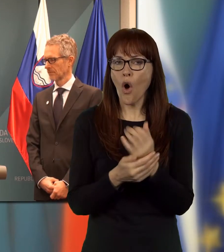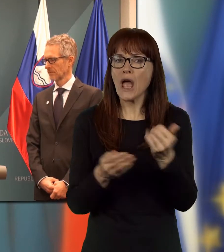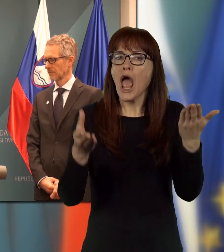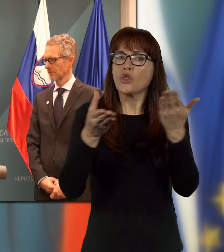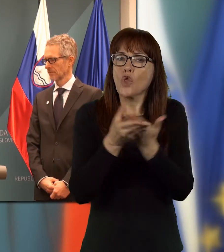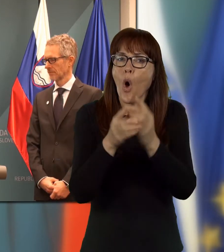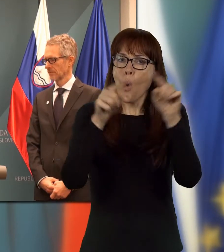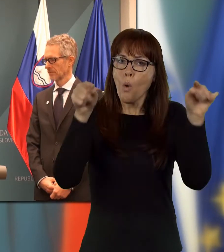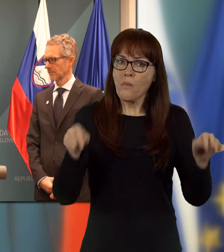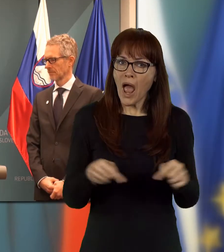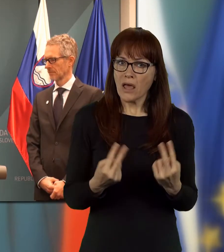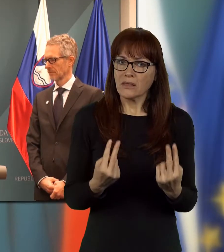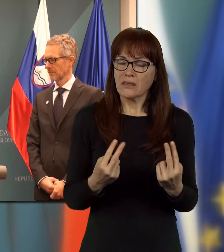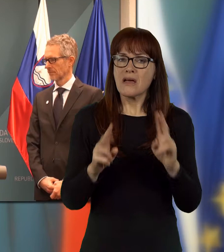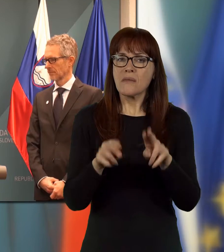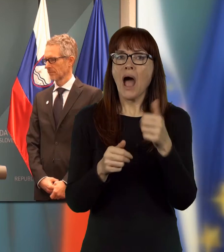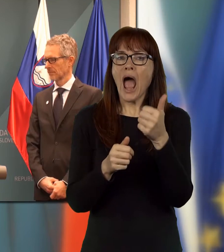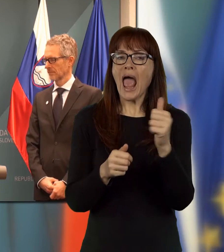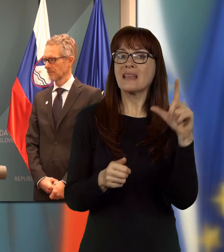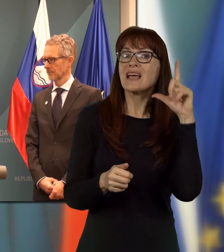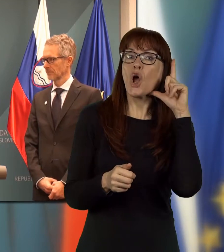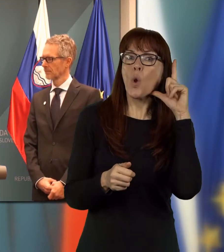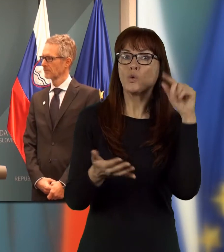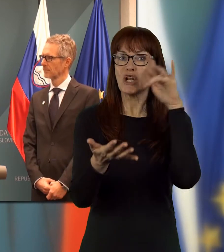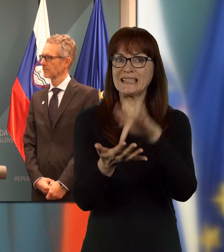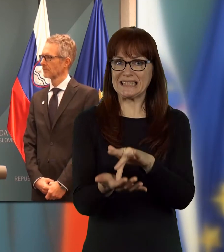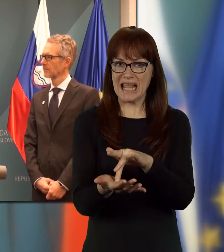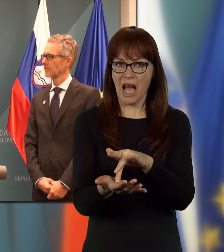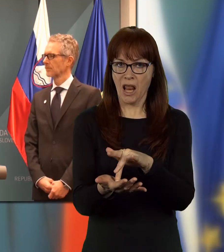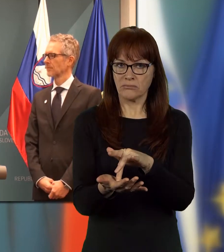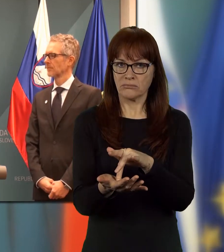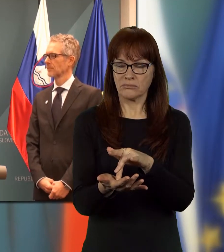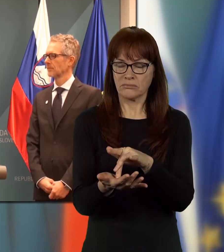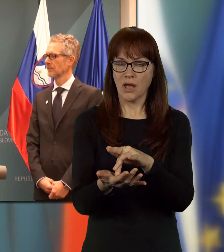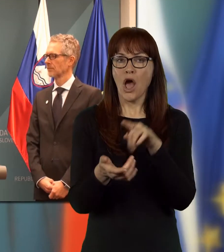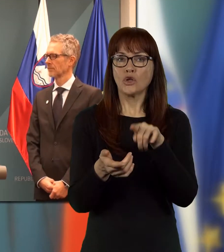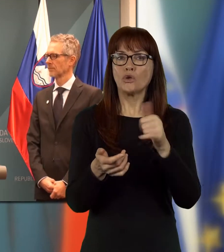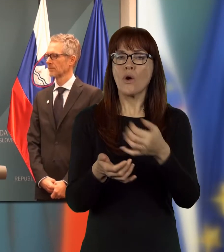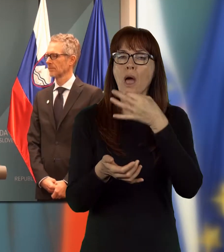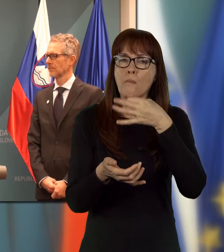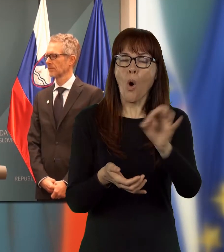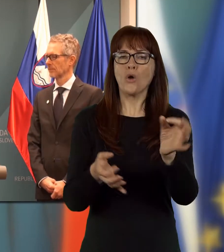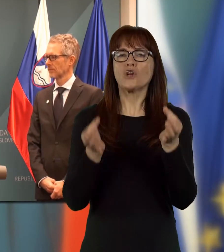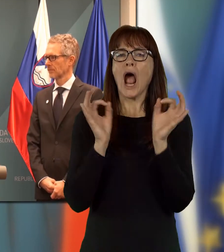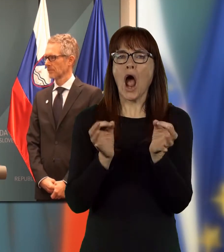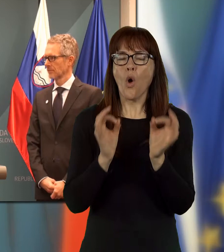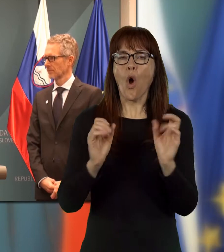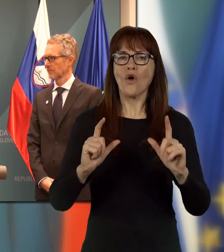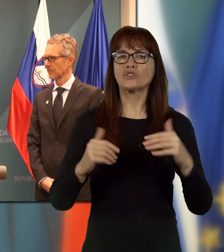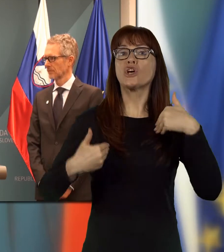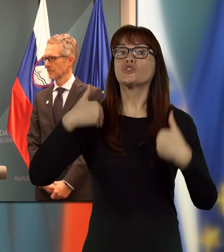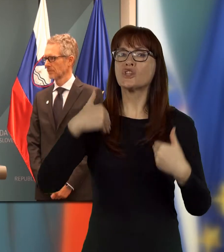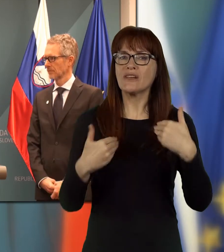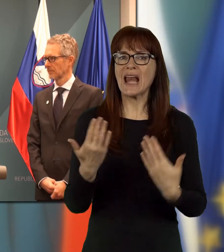je dokument, ki ima en ključen cilj, to je boljša kakovost